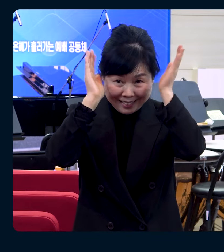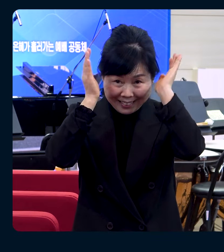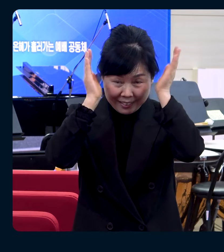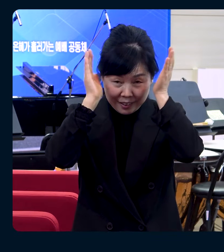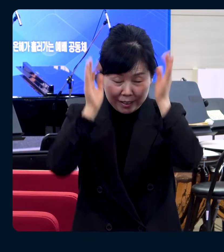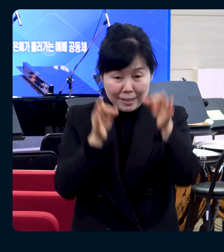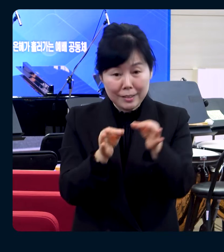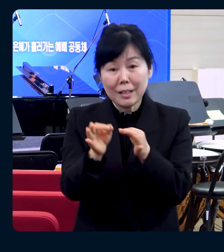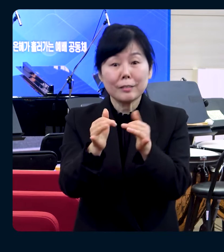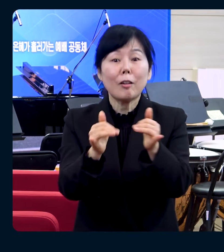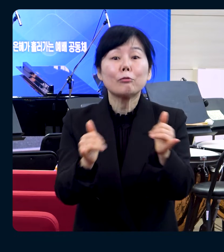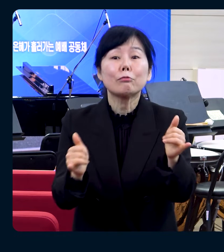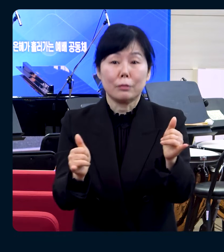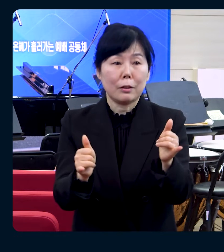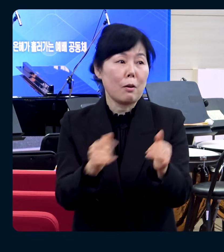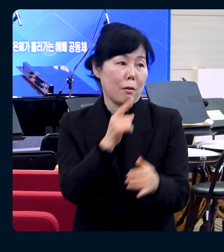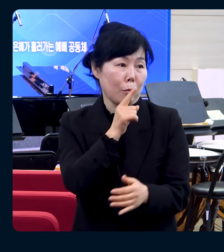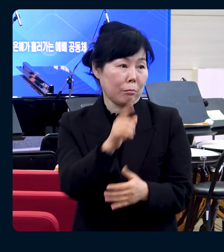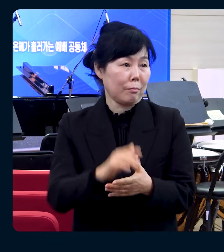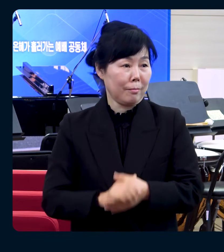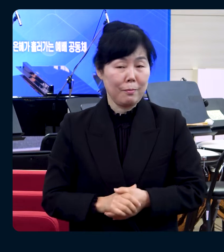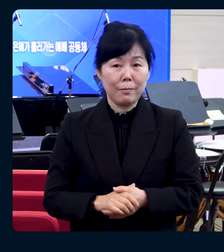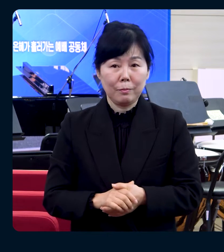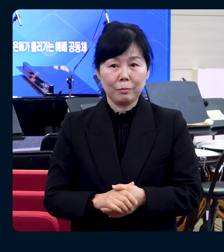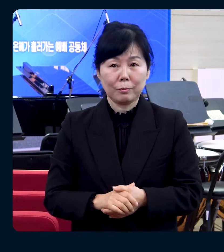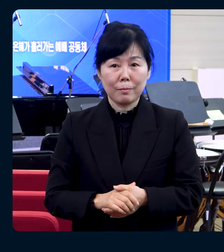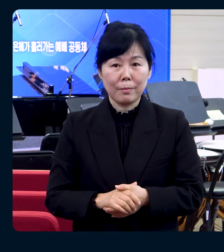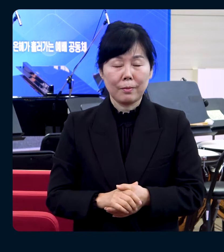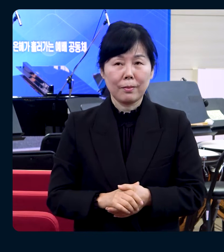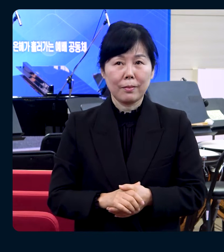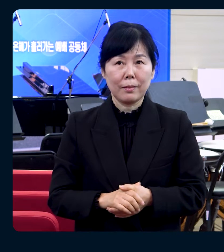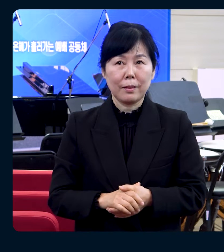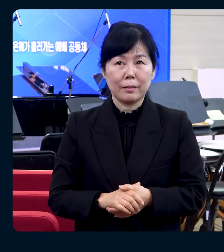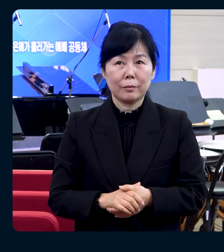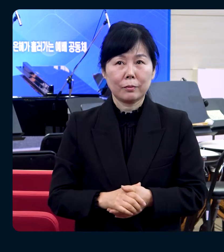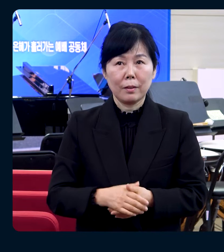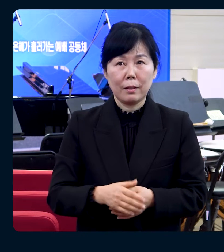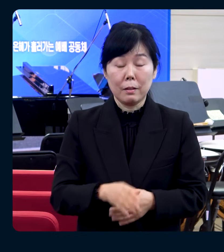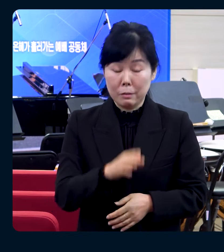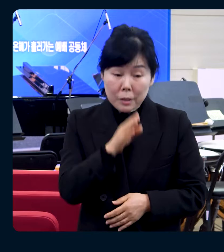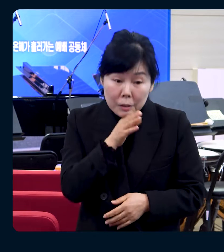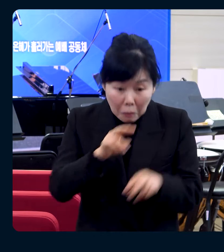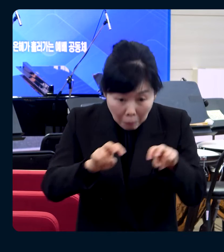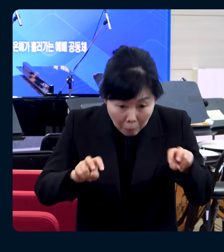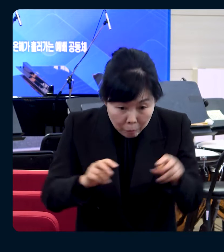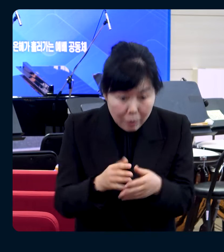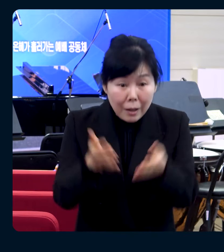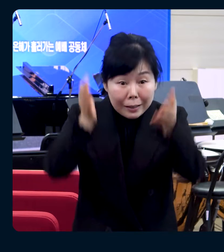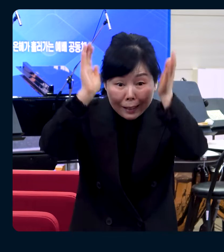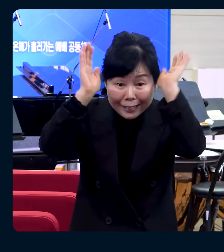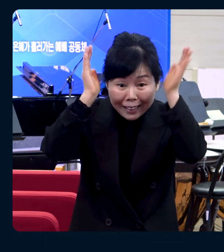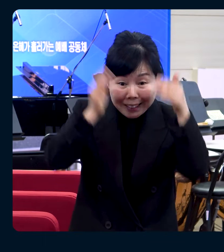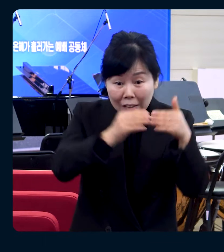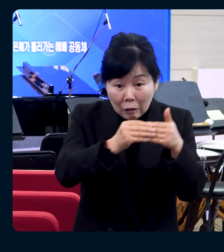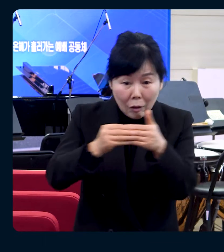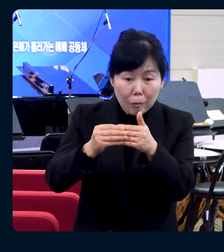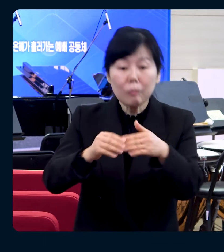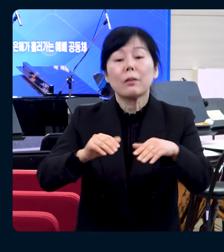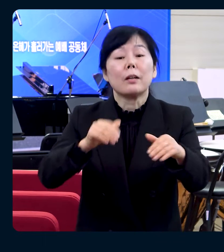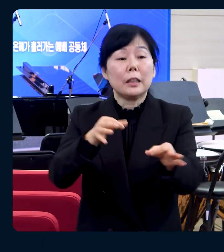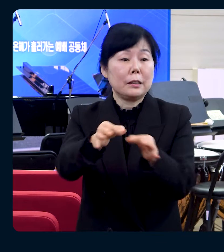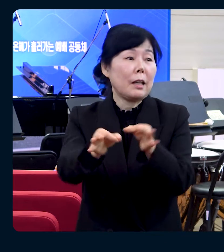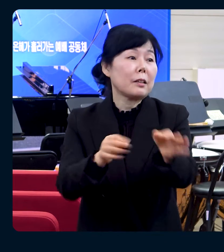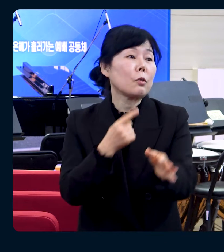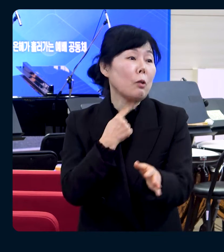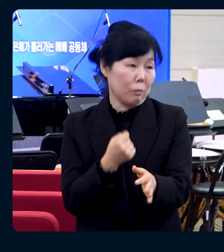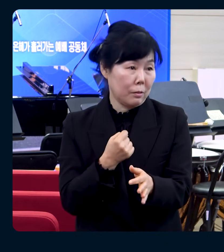당나귀 대상이었다라고. 아브라함이 사실은 당나귀를 끌고 다니면서 장사하는